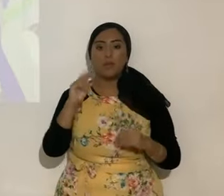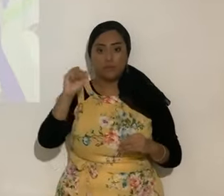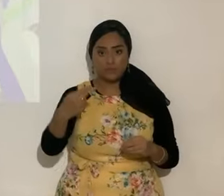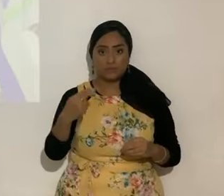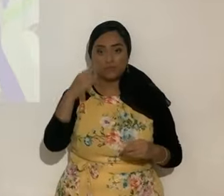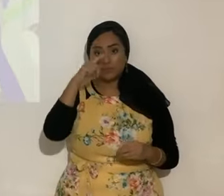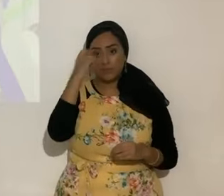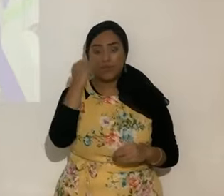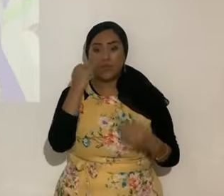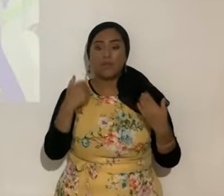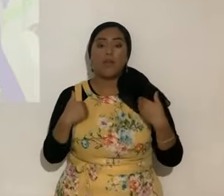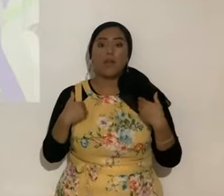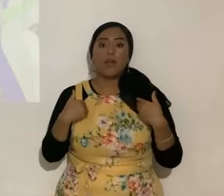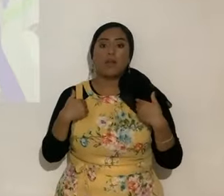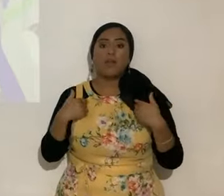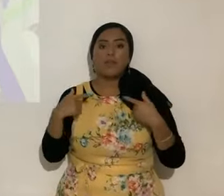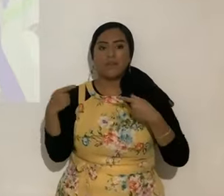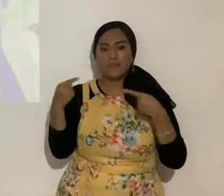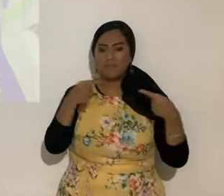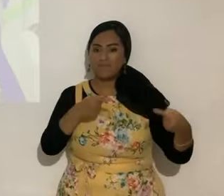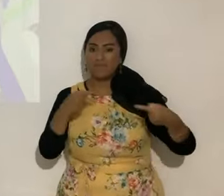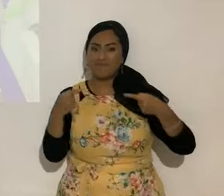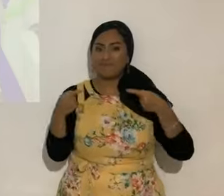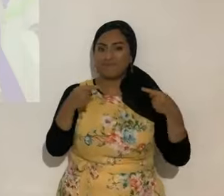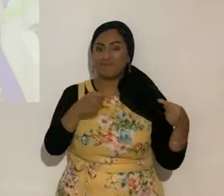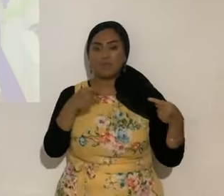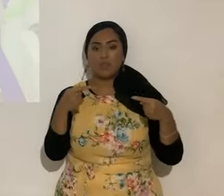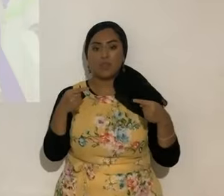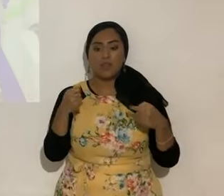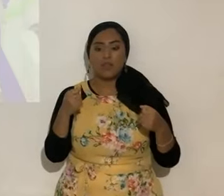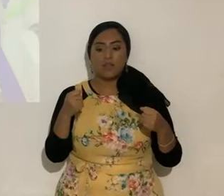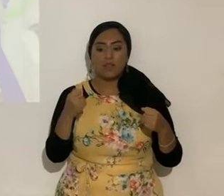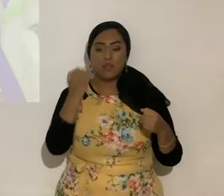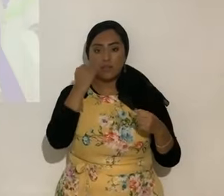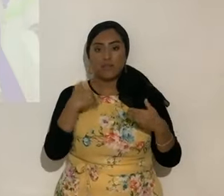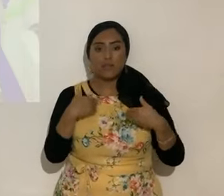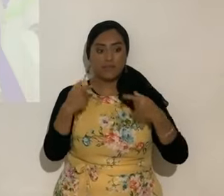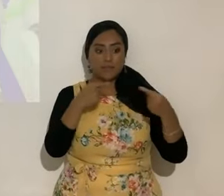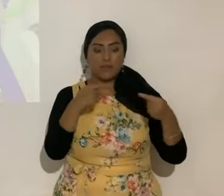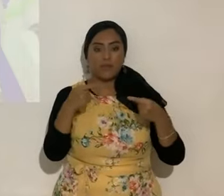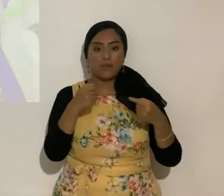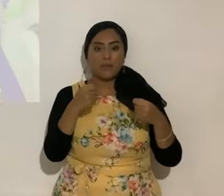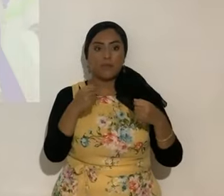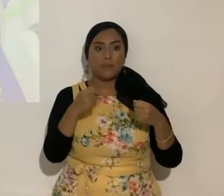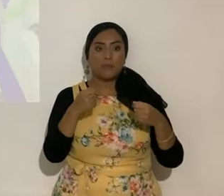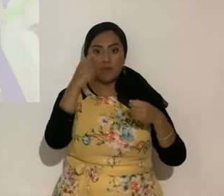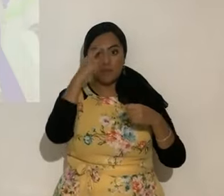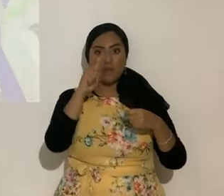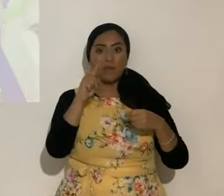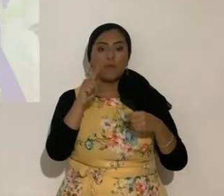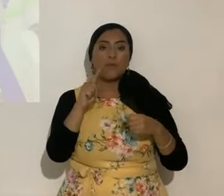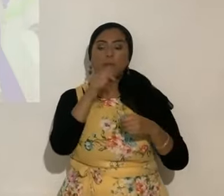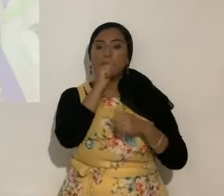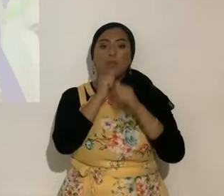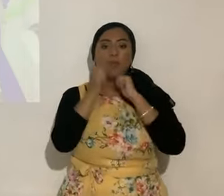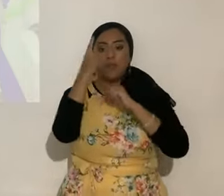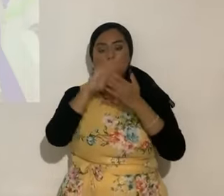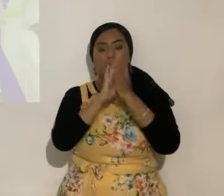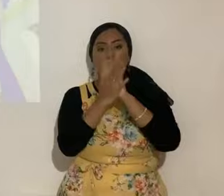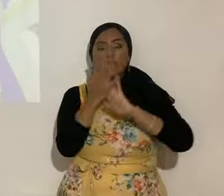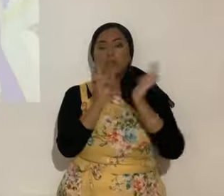porque si hay algo, si hay una lucha, fíjense muy bien, si hay una lucha, por ejemplo, se lucha para ser médico, sí,